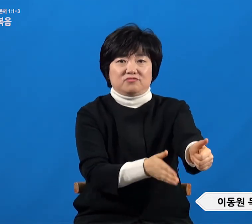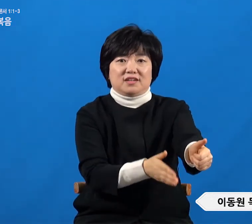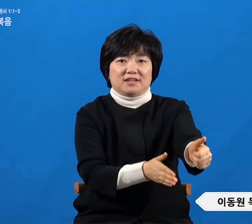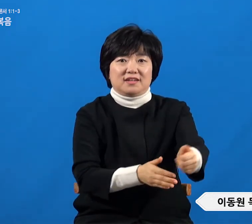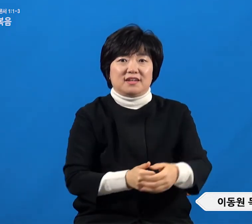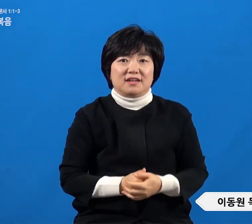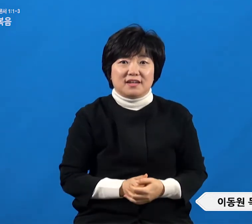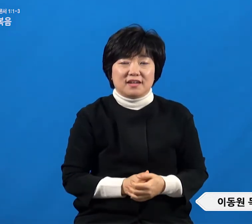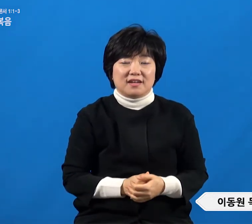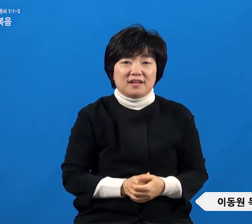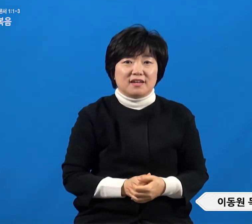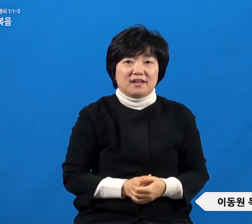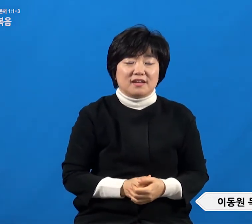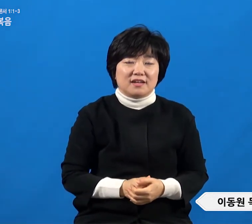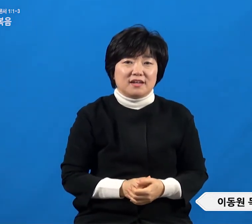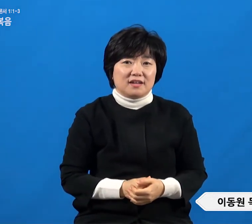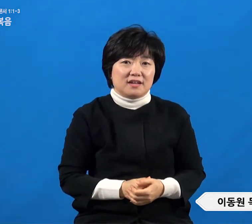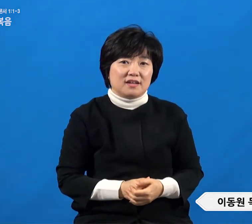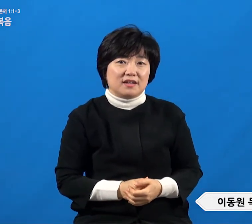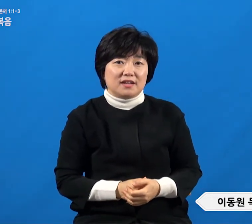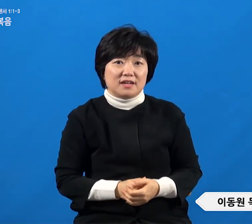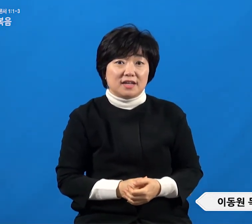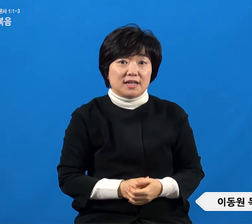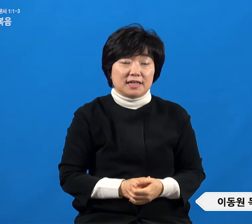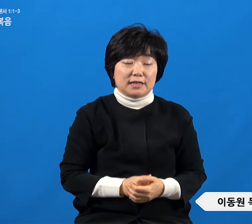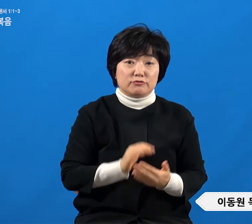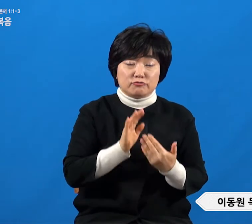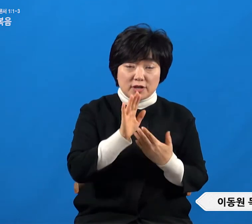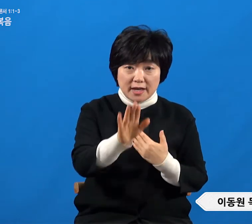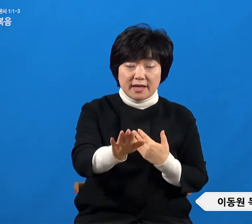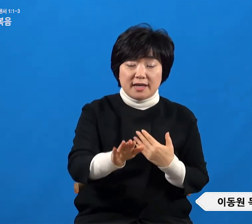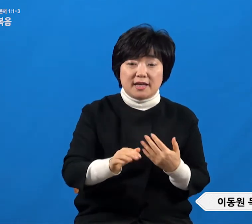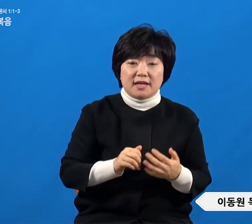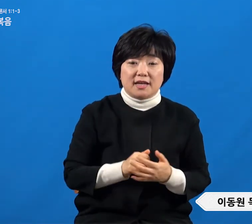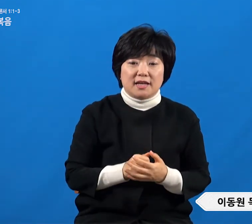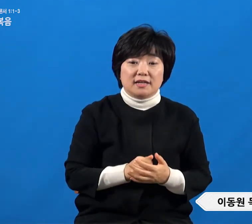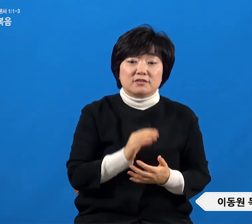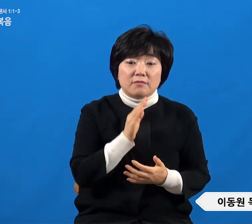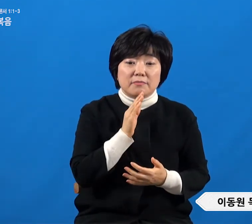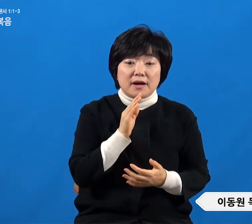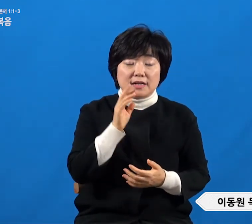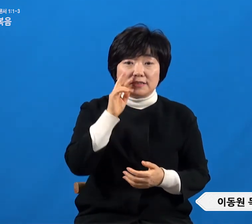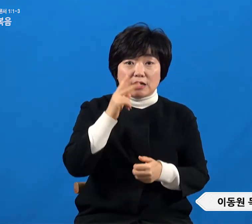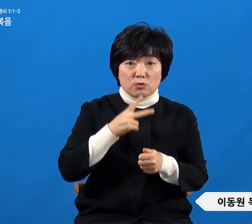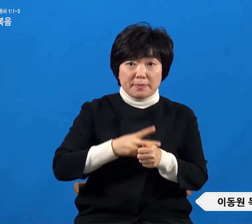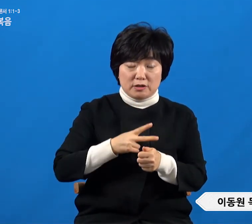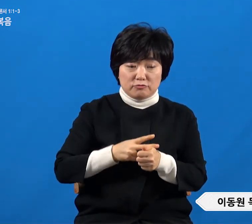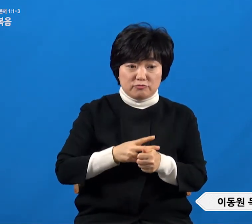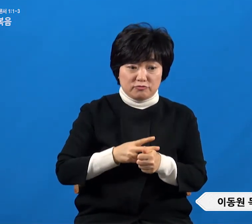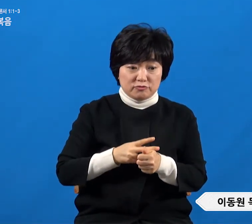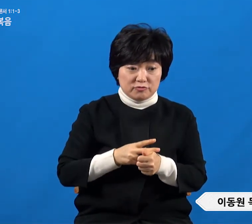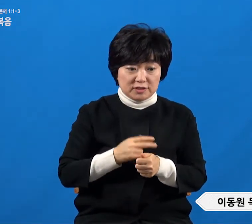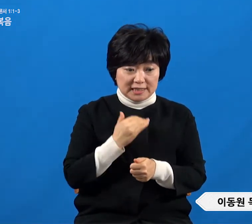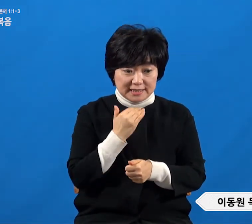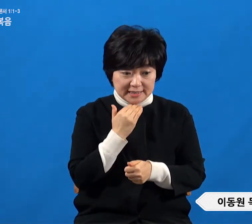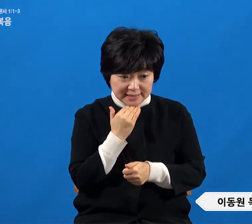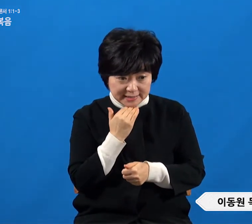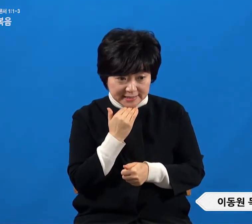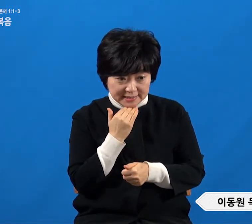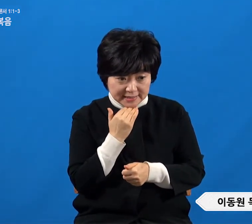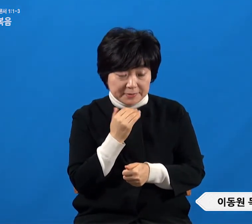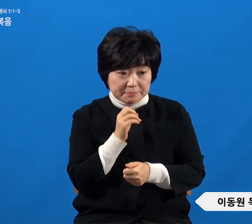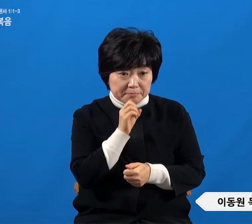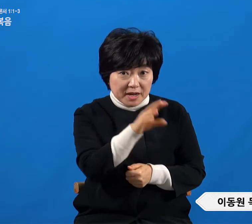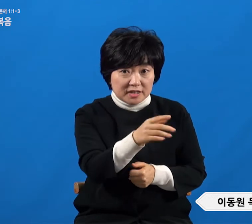있는 것입니다. 자, 그 후에 정말 바울의 기대처럼 빌레몬은 자기의